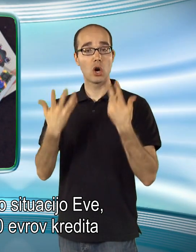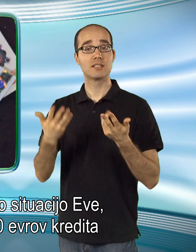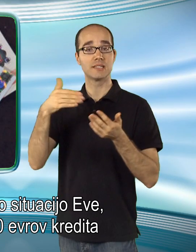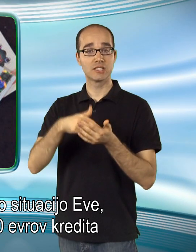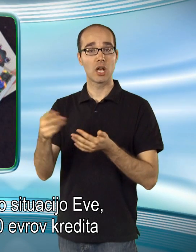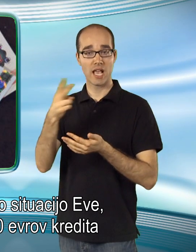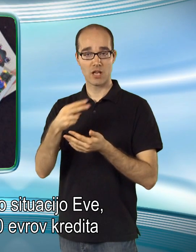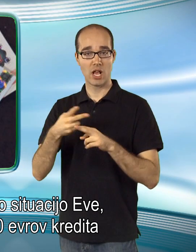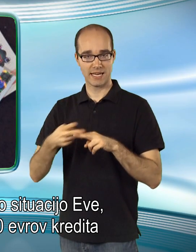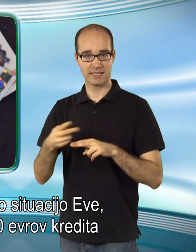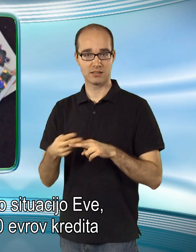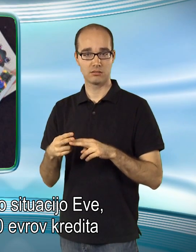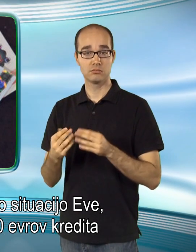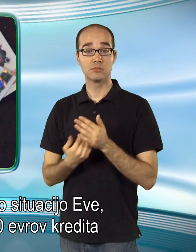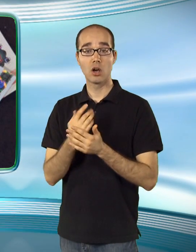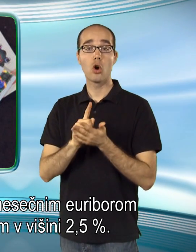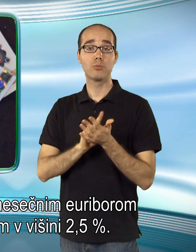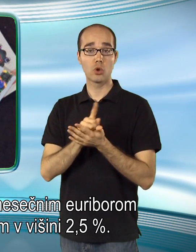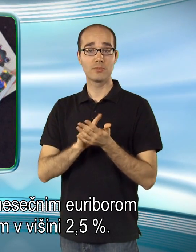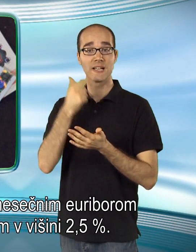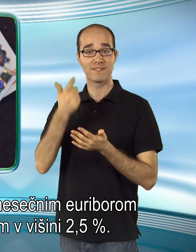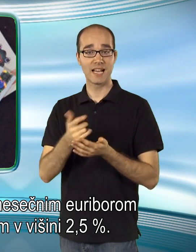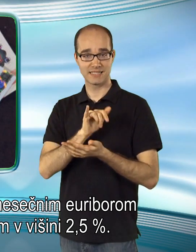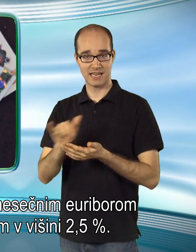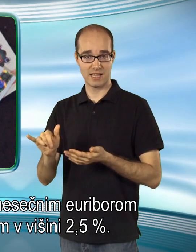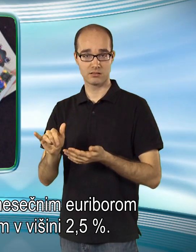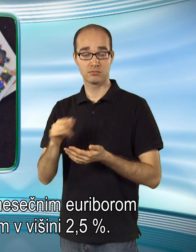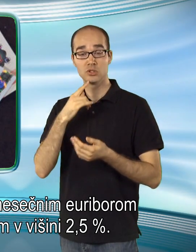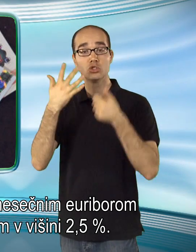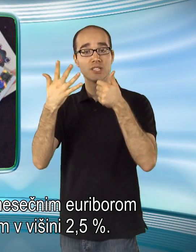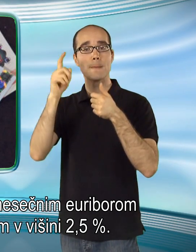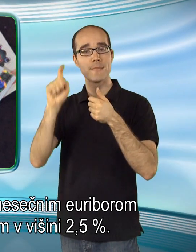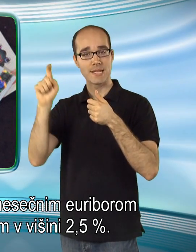6-mesečnim Euriborom in bančnim pribitkom v višini 2,5 odstotka.